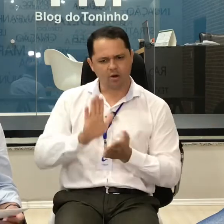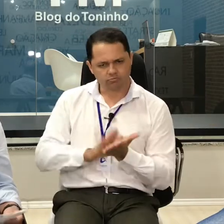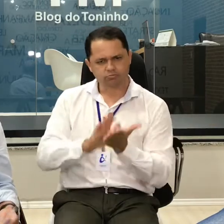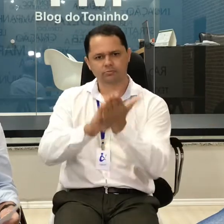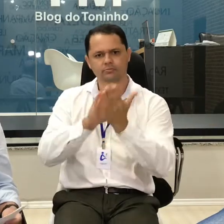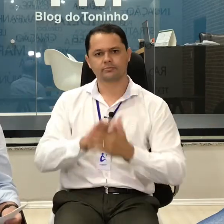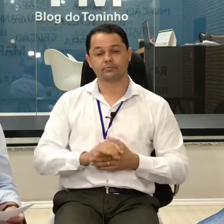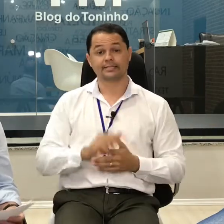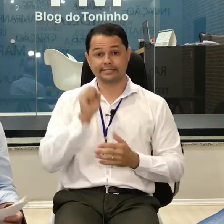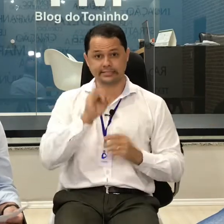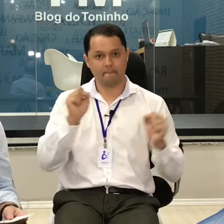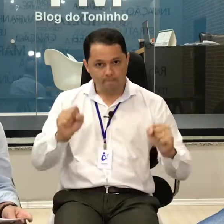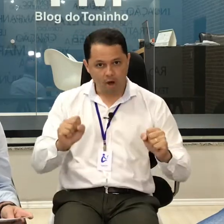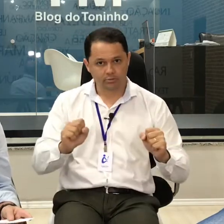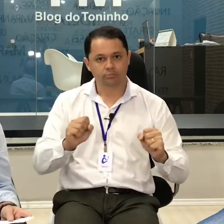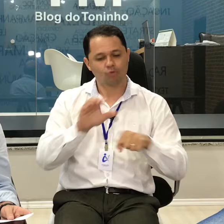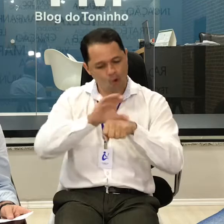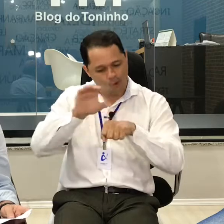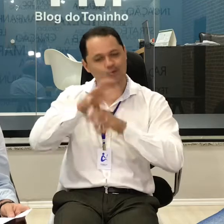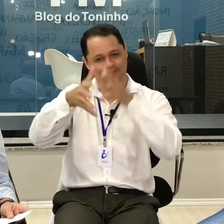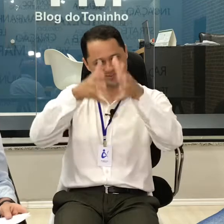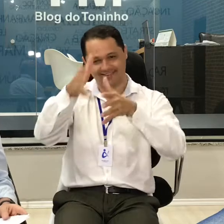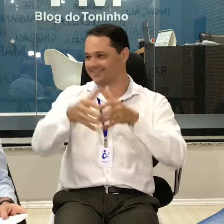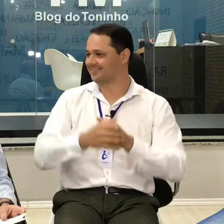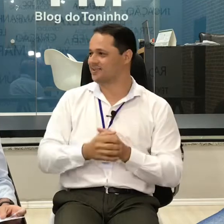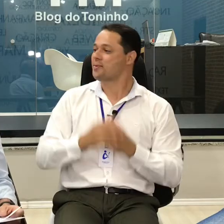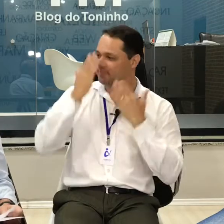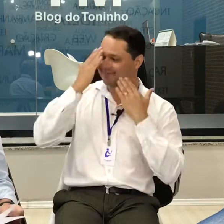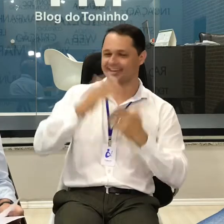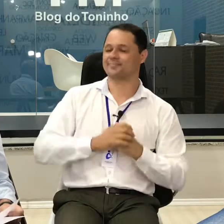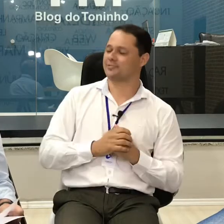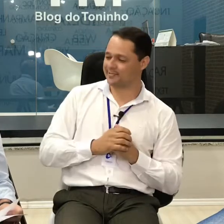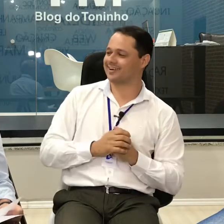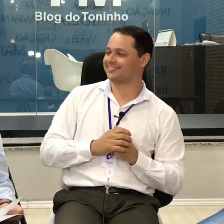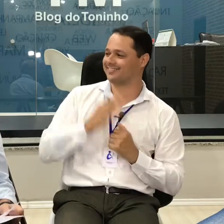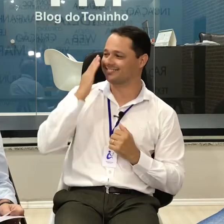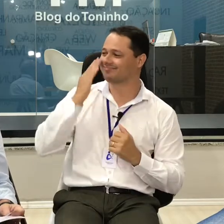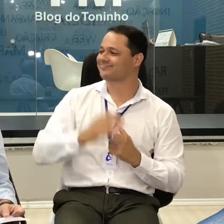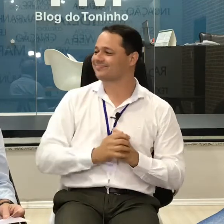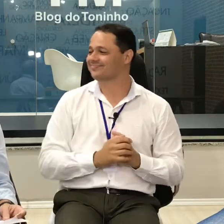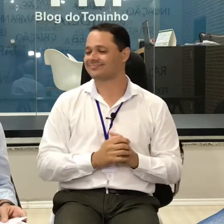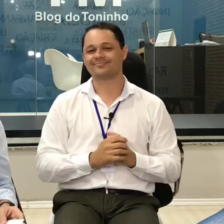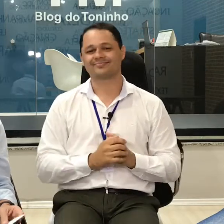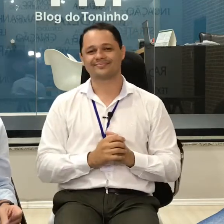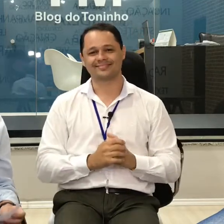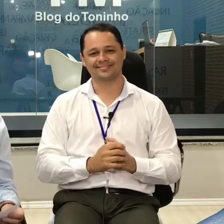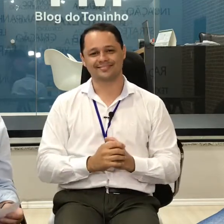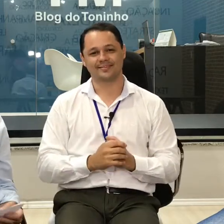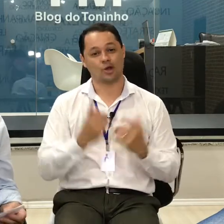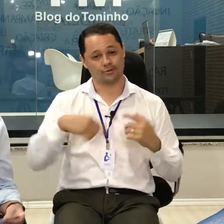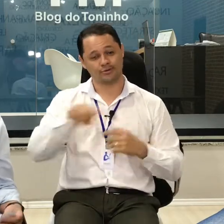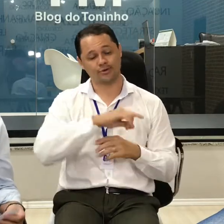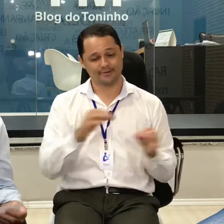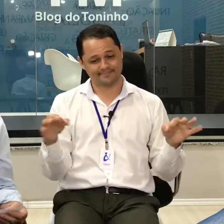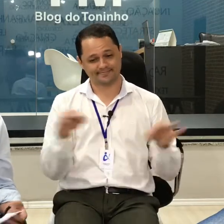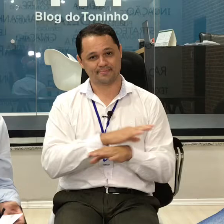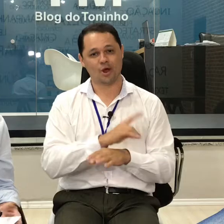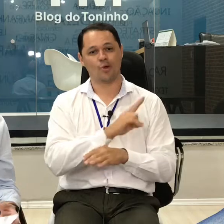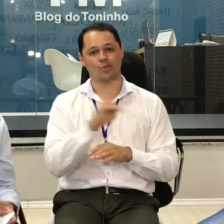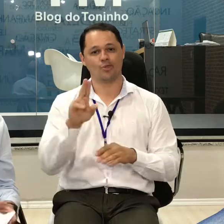e, se puder, fazer esse curso de livraria. Obrigado, hein, Douglas? Muito obrigado, Toninho. A gente fica por aqui em nome do Lojão do Amigo Bonfim,